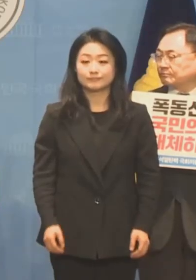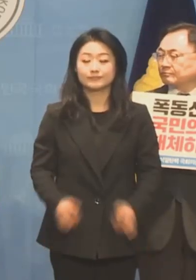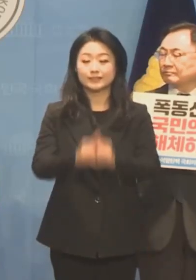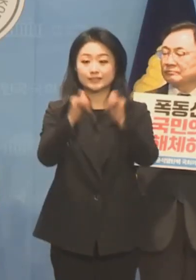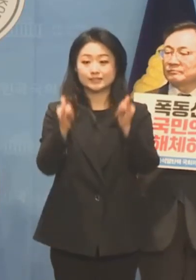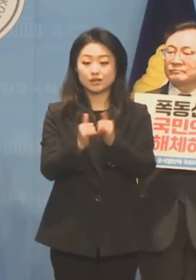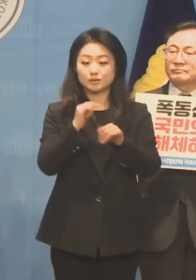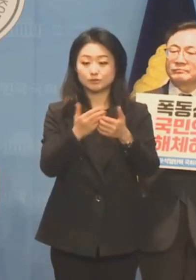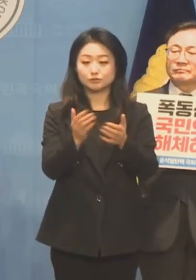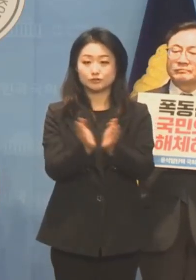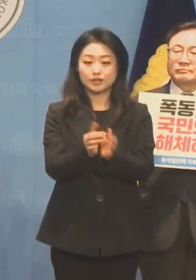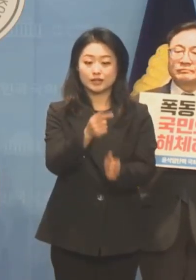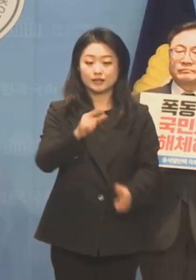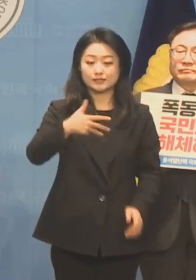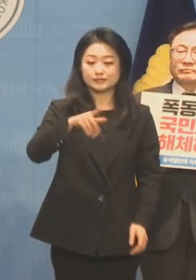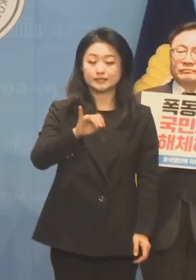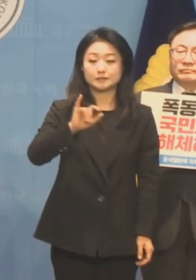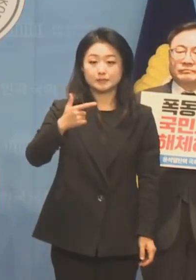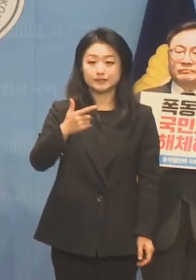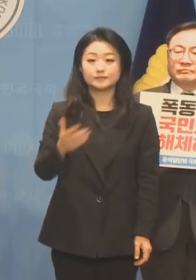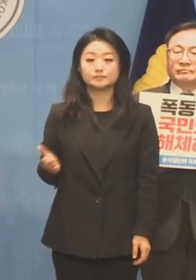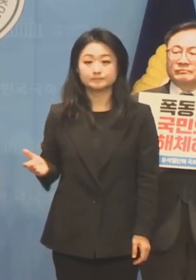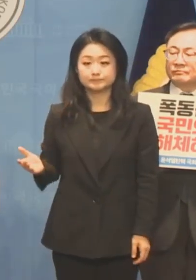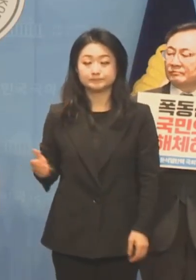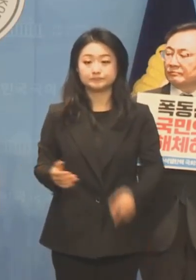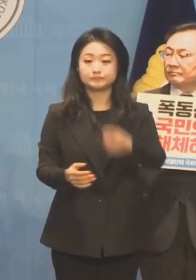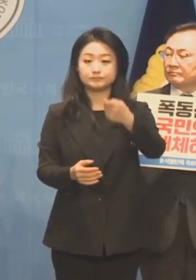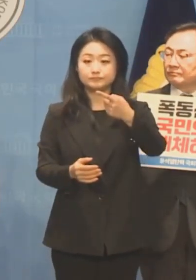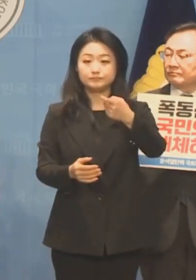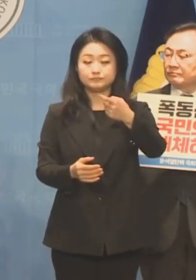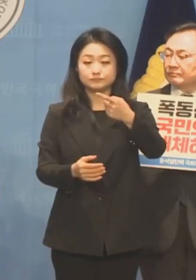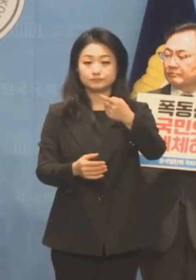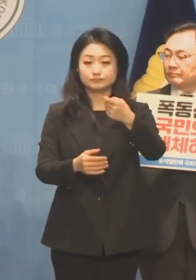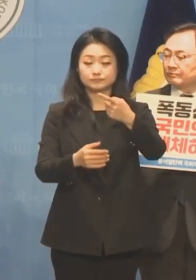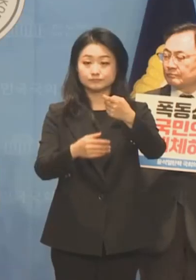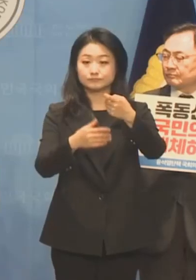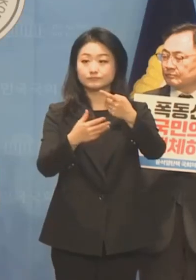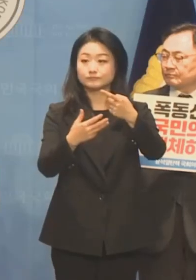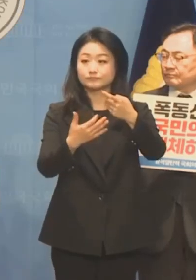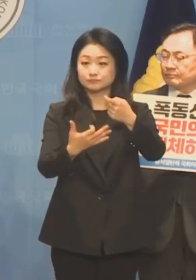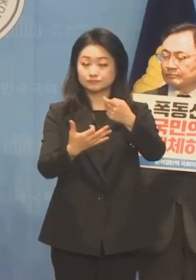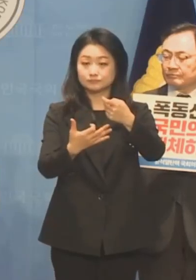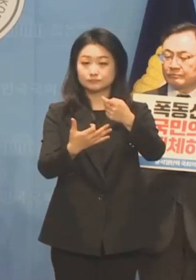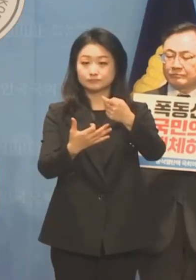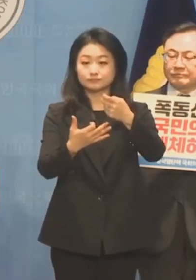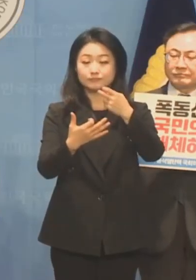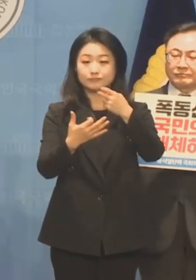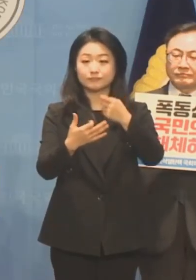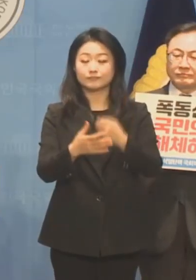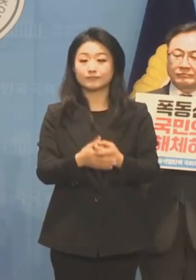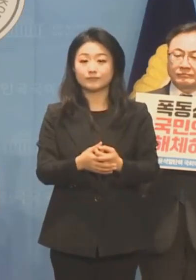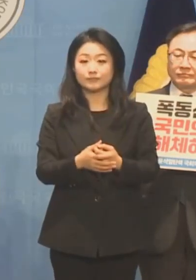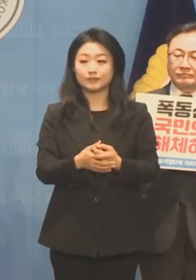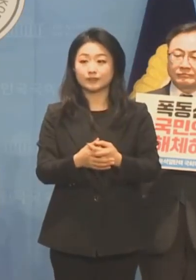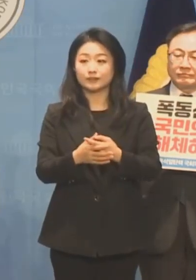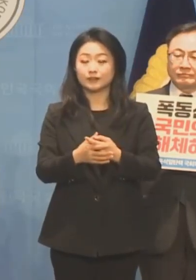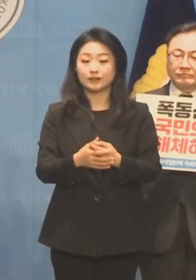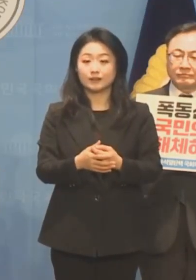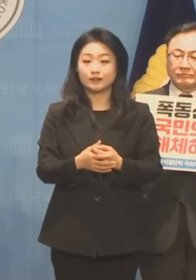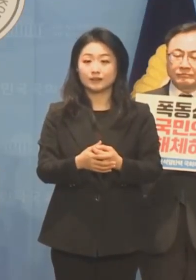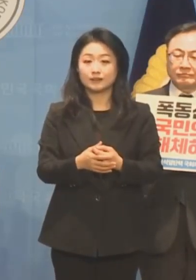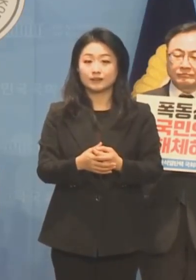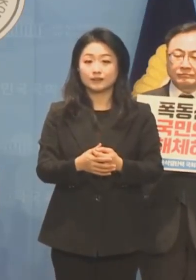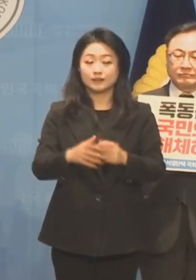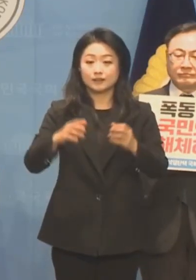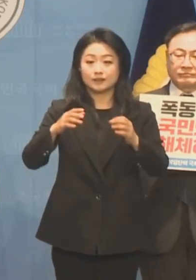사회민주당 대표 국회의원 한창민입니다. 11월 19일 구구 세력의 서부지법 폭동으로 우리는 또다시 큰